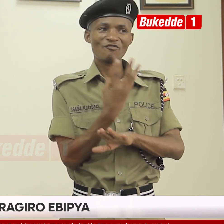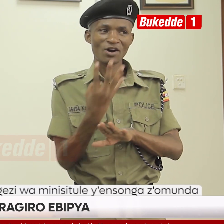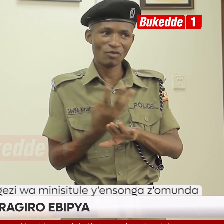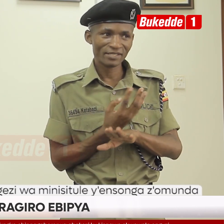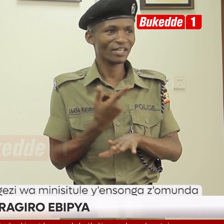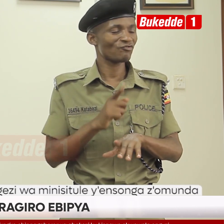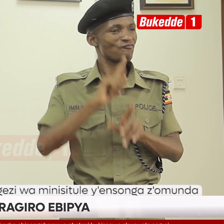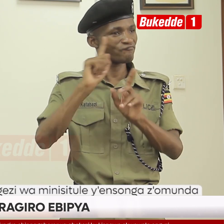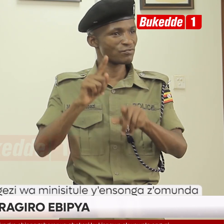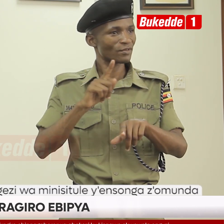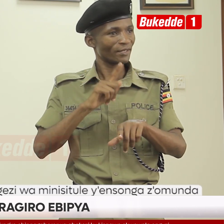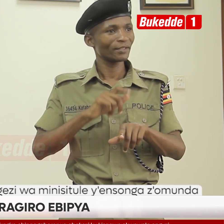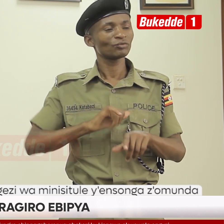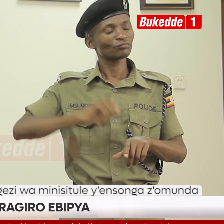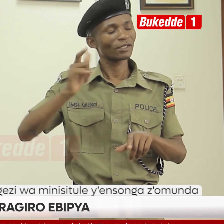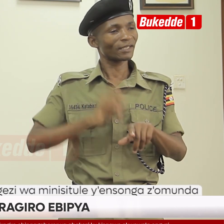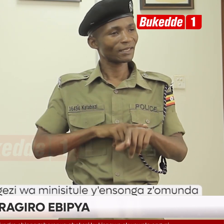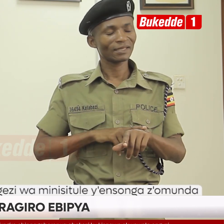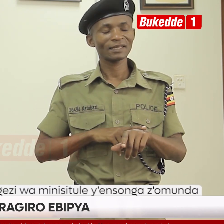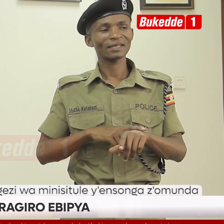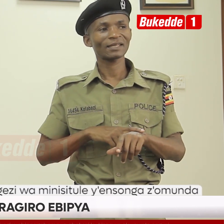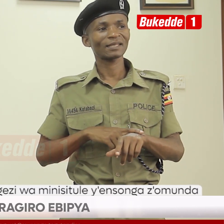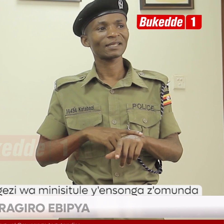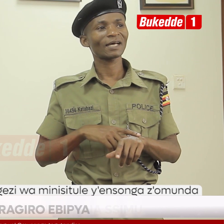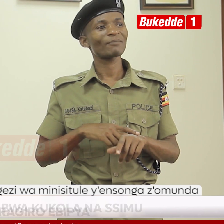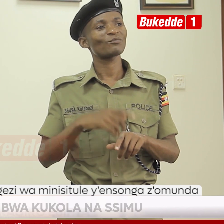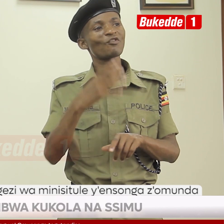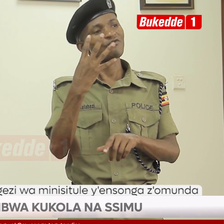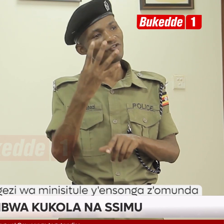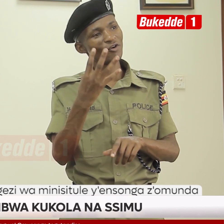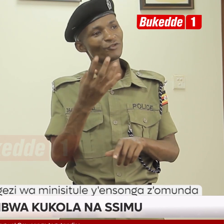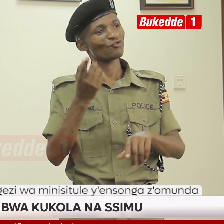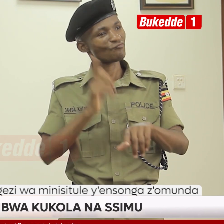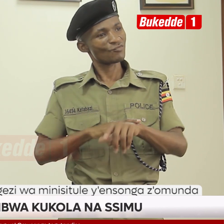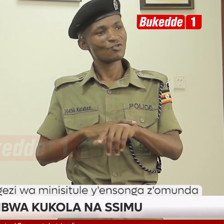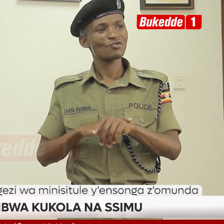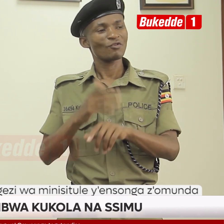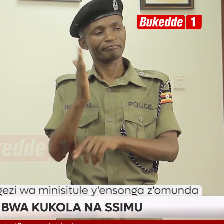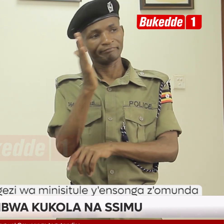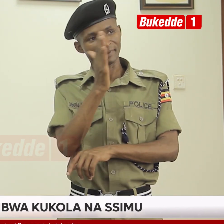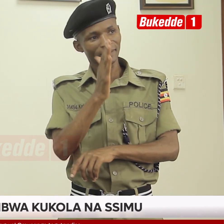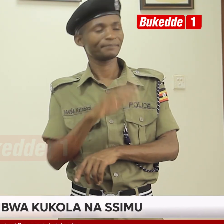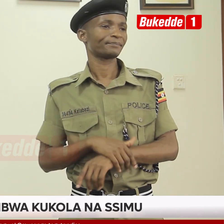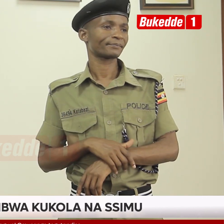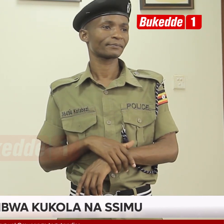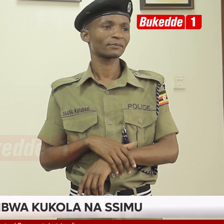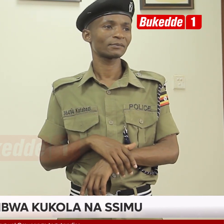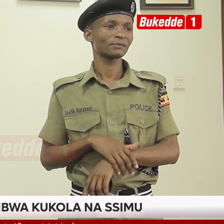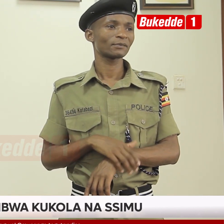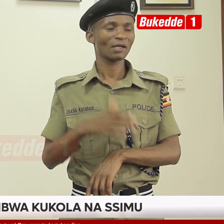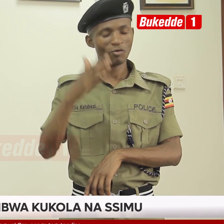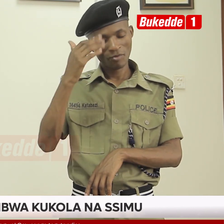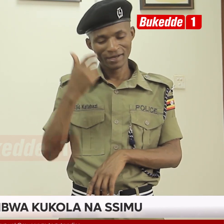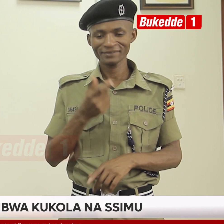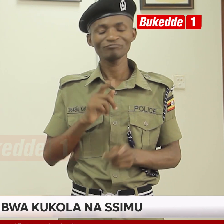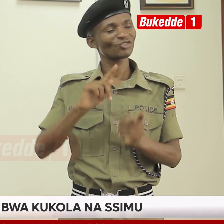10 tuukayo ssaawa 6 oba ssaawa 5. Yes. Kiki ekikugaana okutuukayo noonya kacaayi